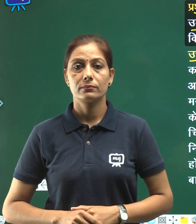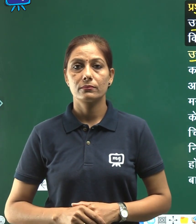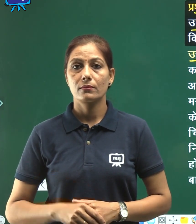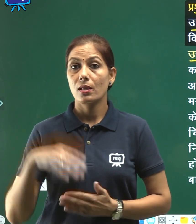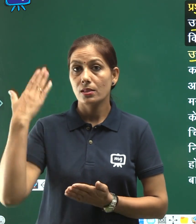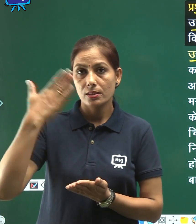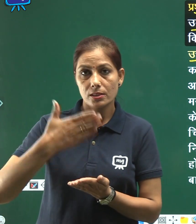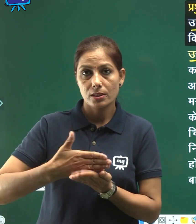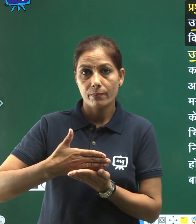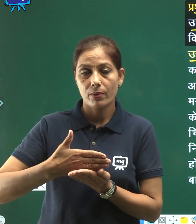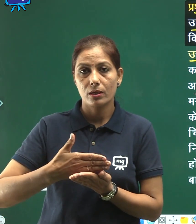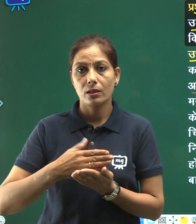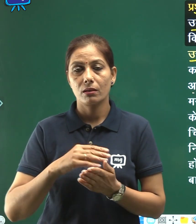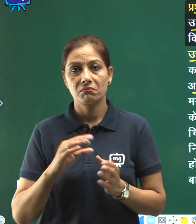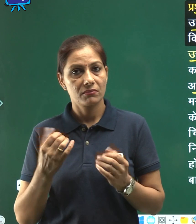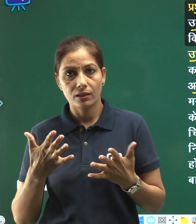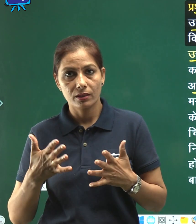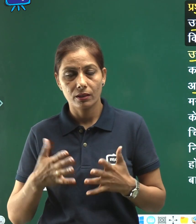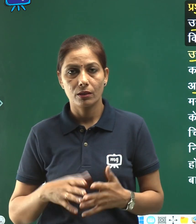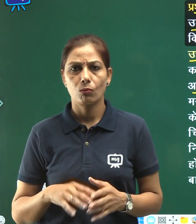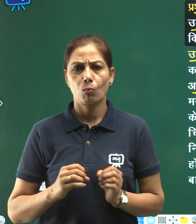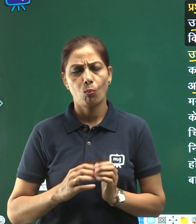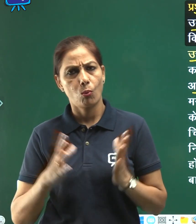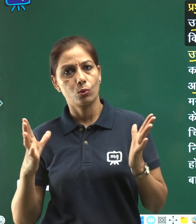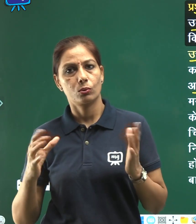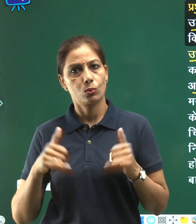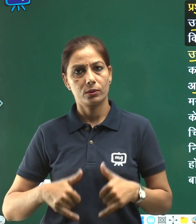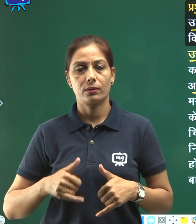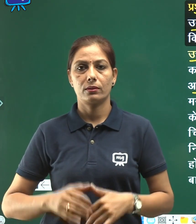सीमाहीन व अनंत होती है,